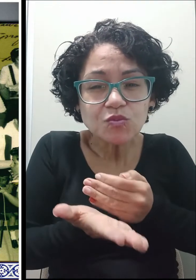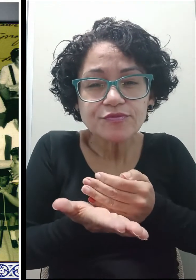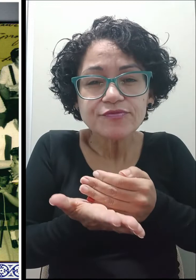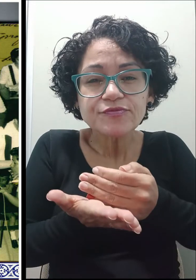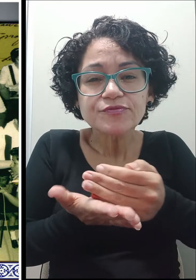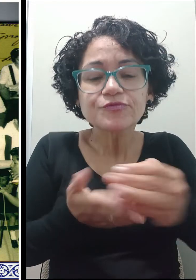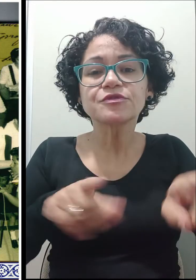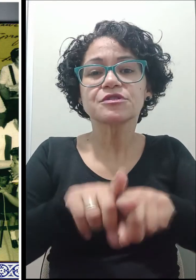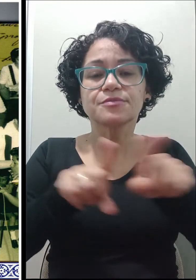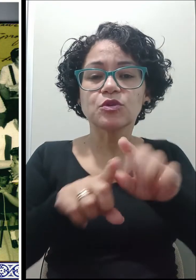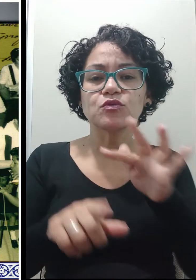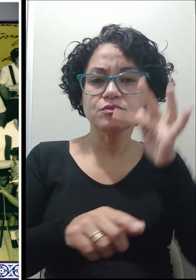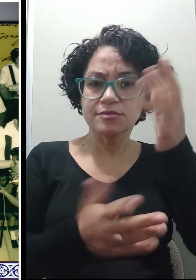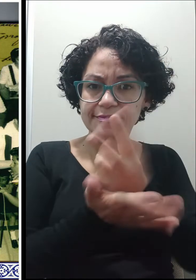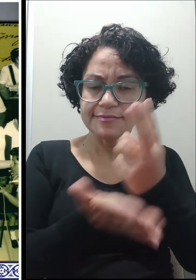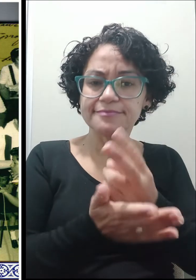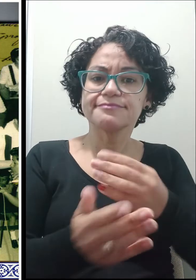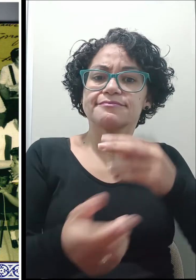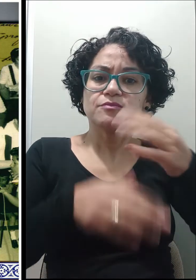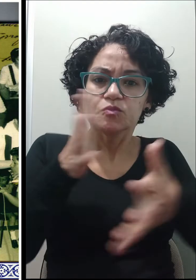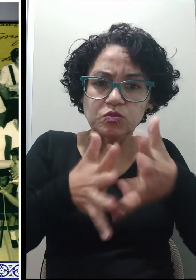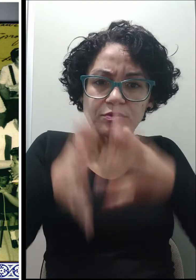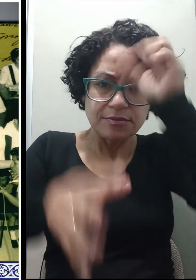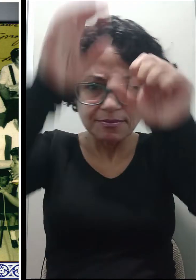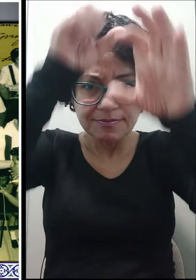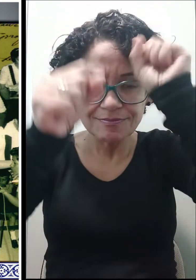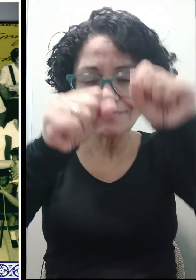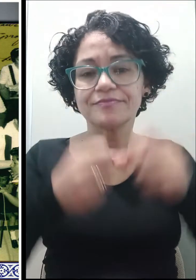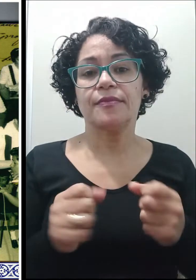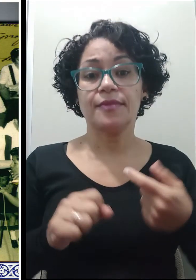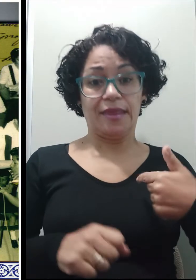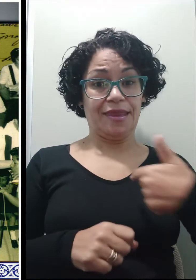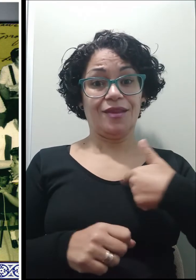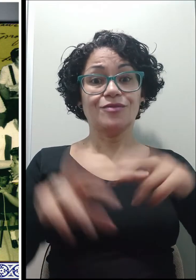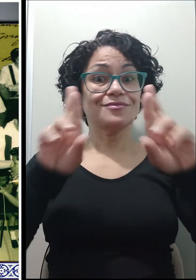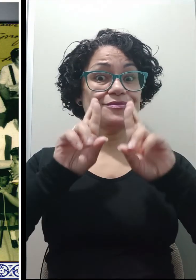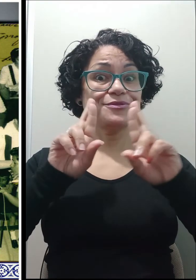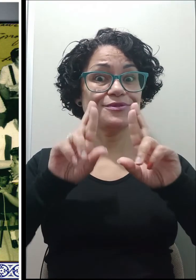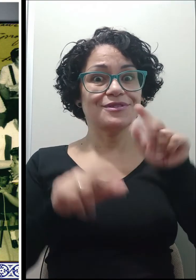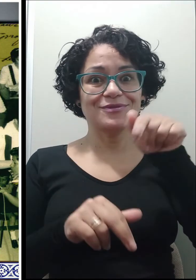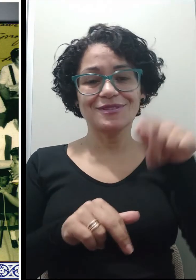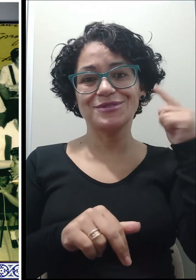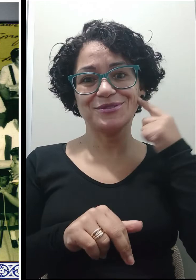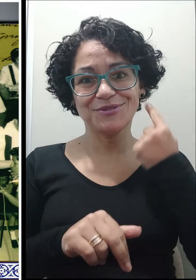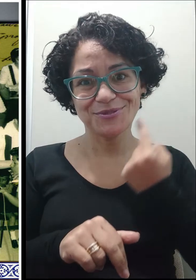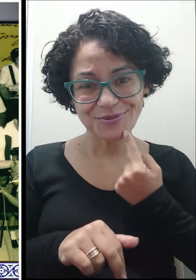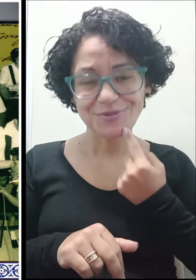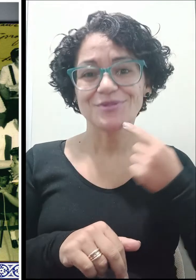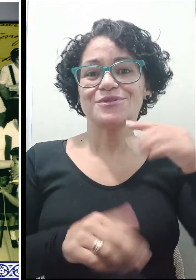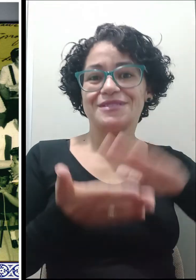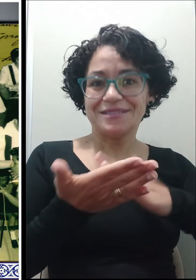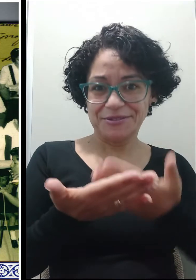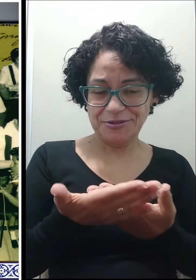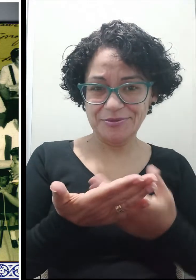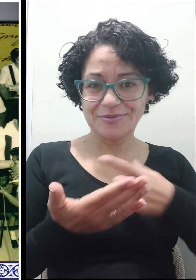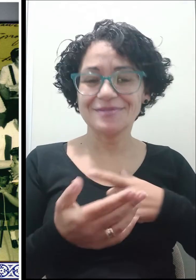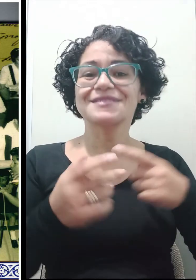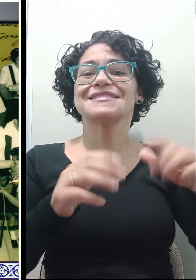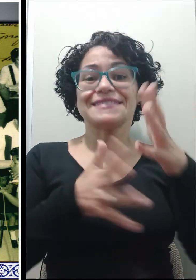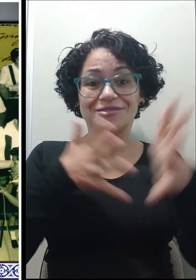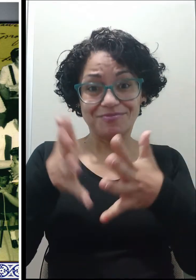continuada. Espero que a dimensão da leitura do livro, o surdo e o intérprete